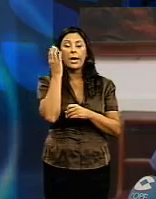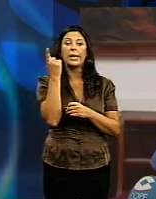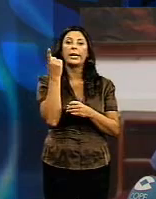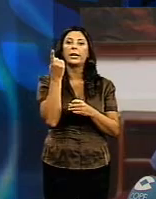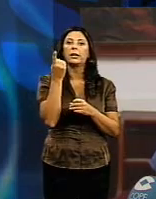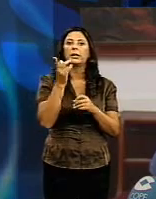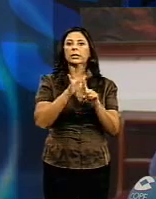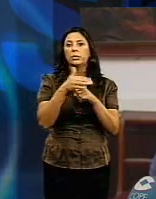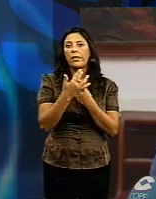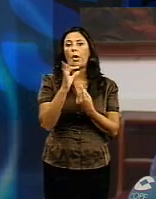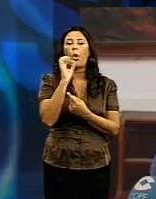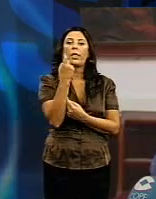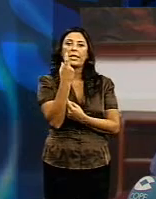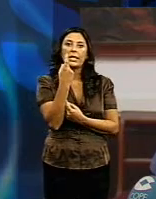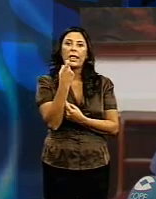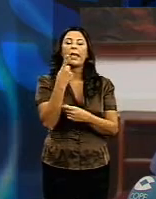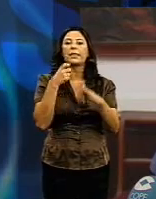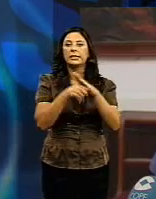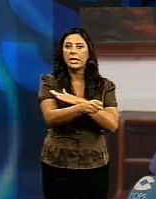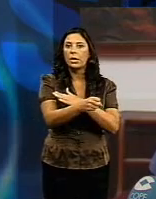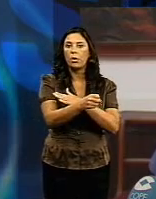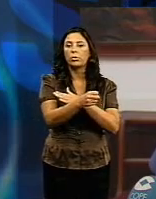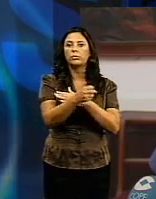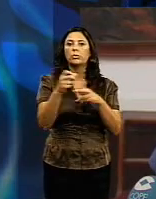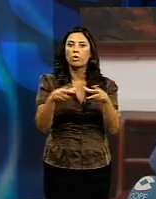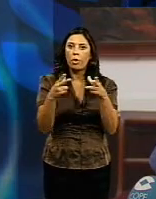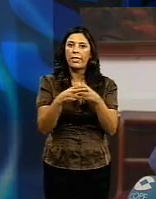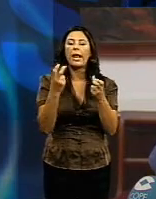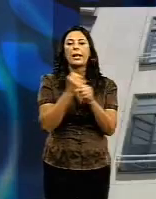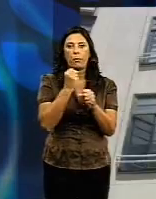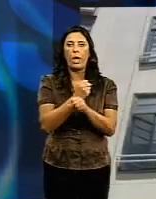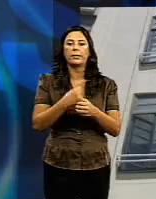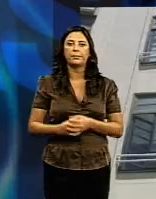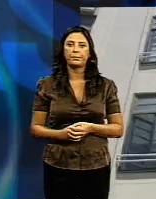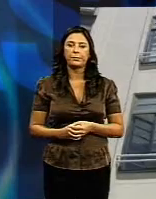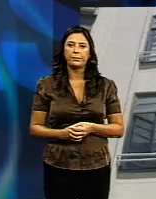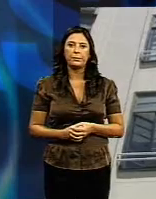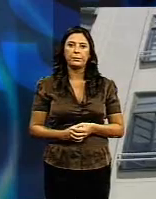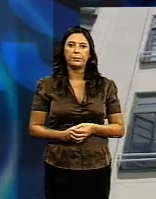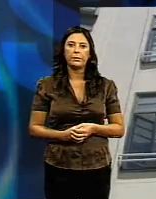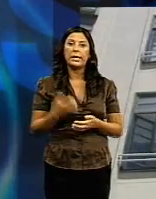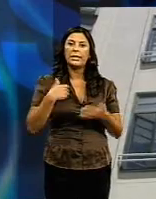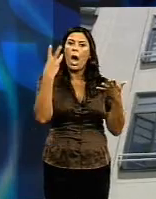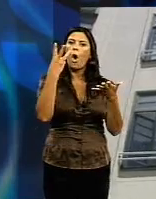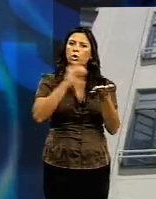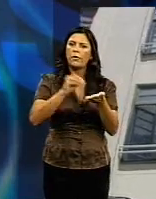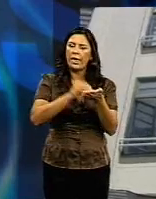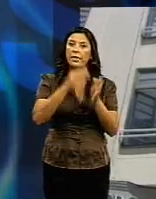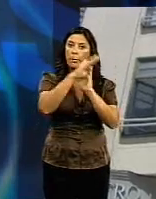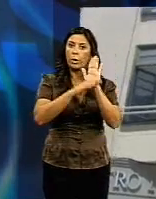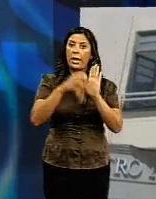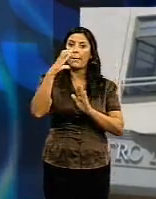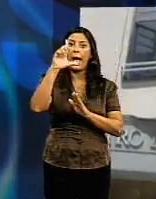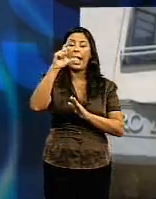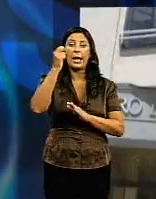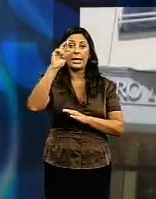mujeres con necesidades de inserción social y laboral. En las 8 ediciones realizadas, el programa Clara ha contado